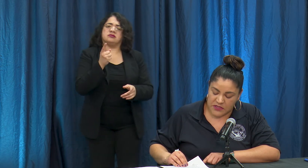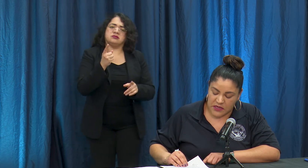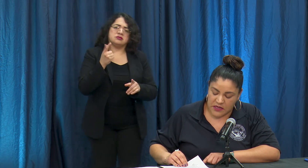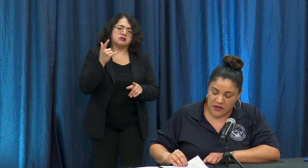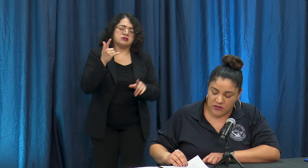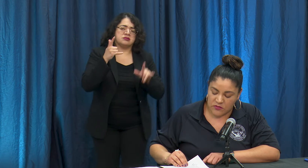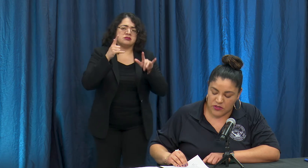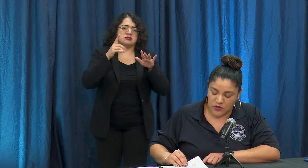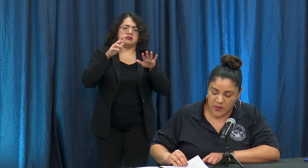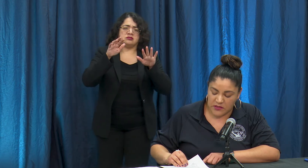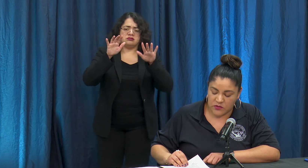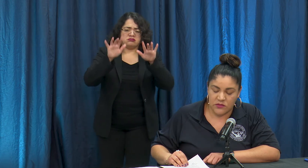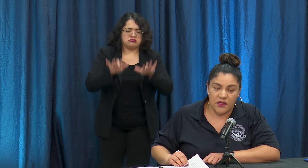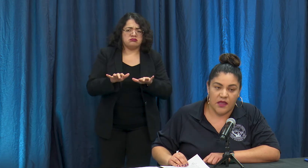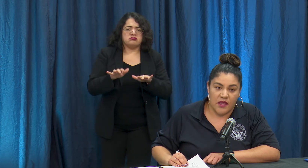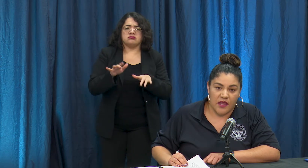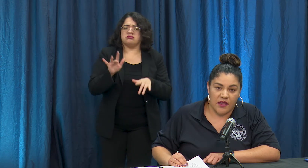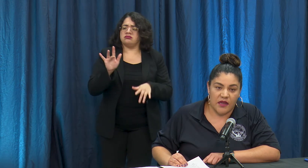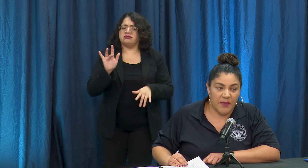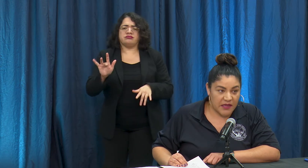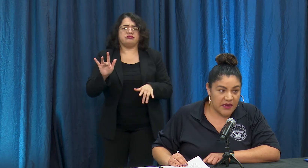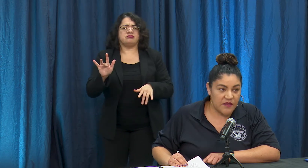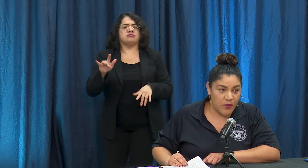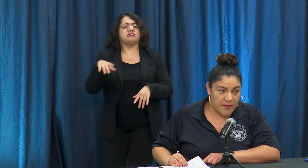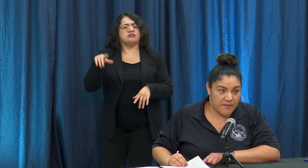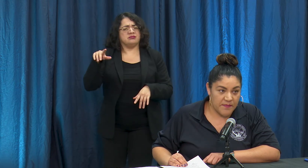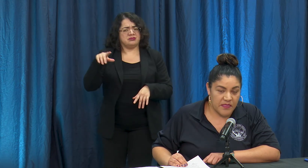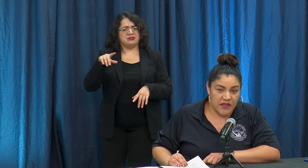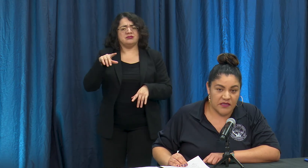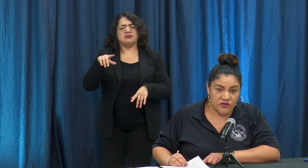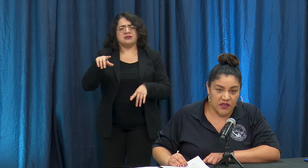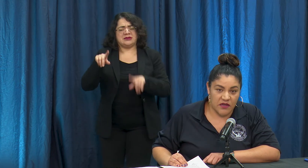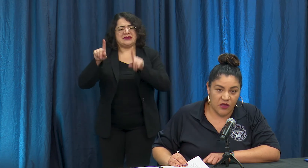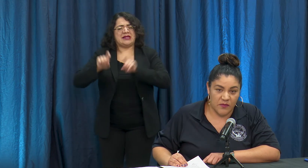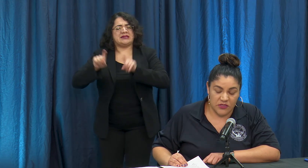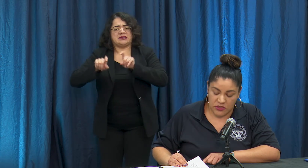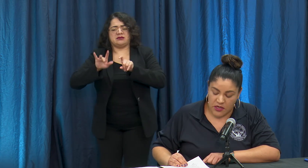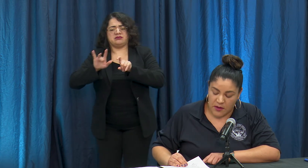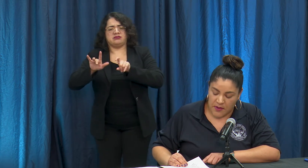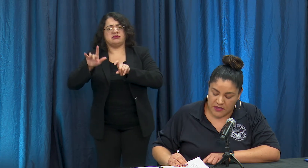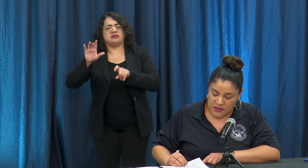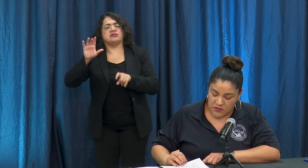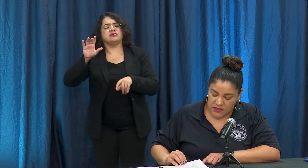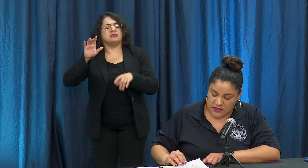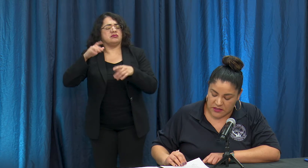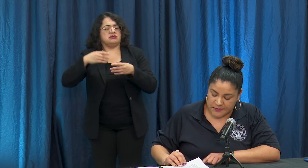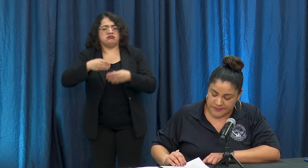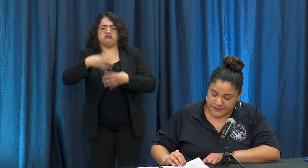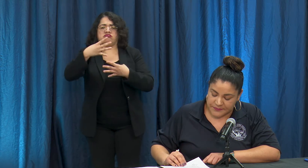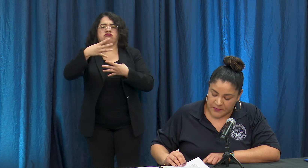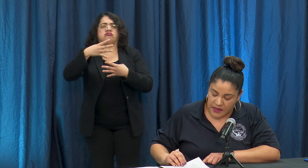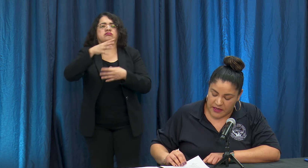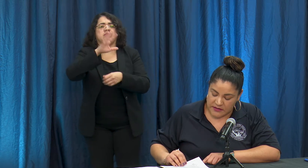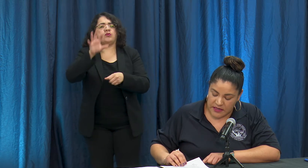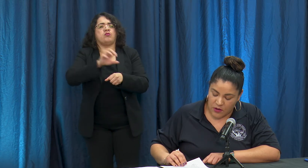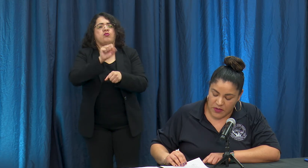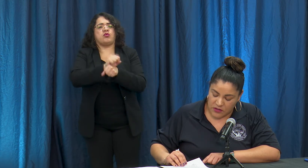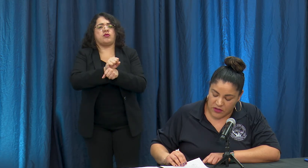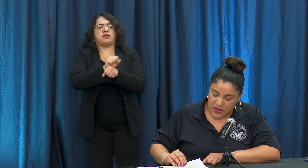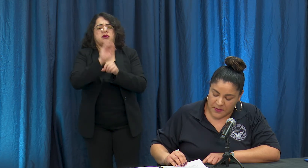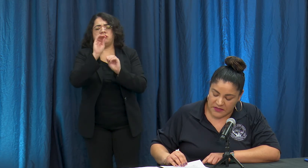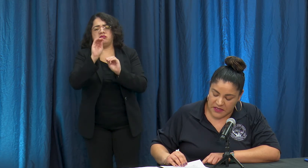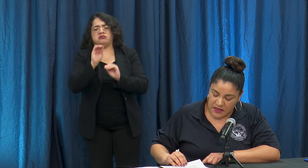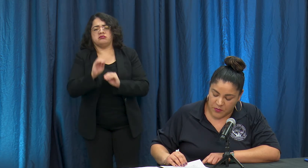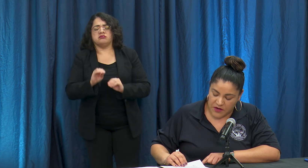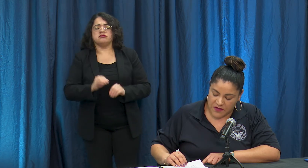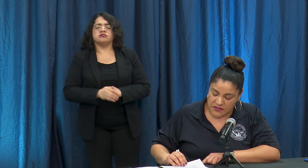igualmente seguir los mismos pasos en la página de web de la ciudad de Long Beach para hacer una cita. Este aumento